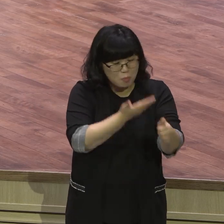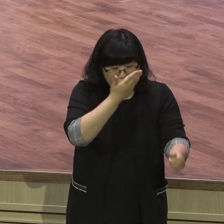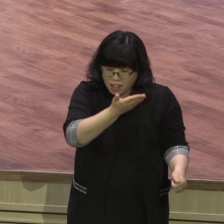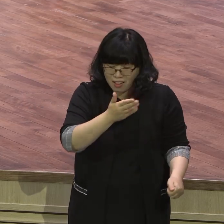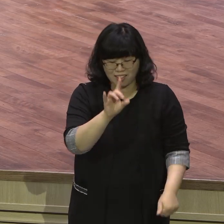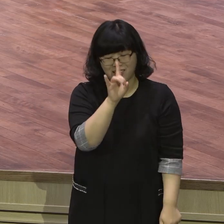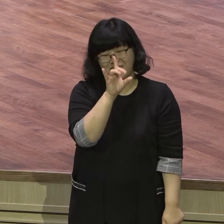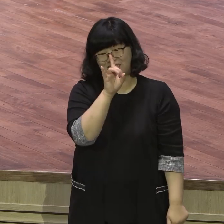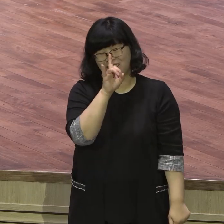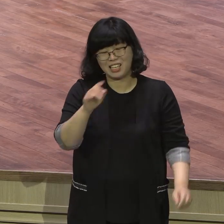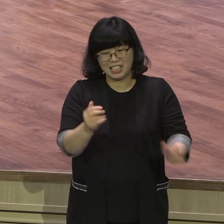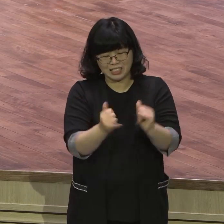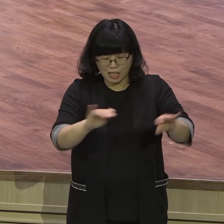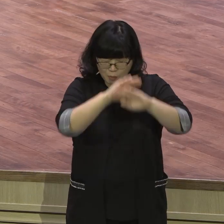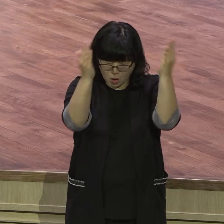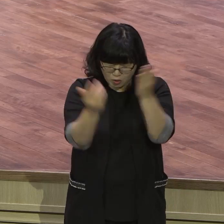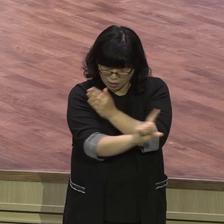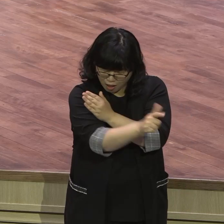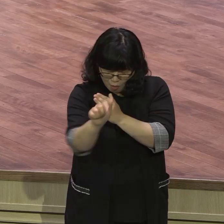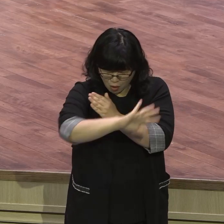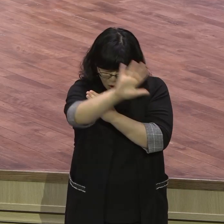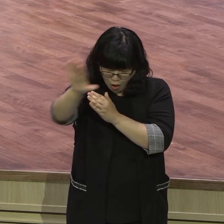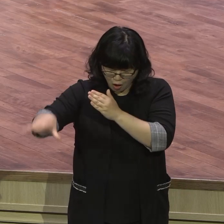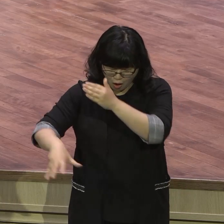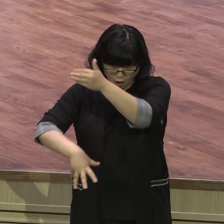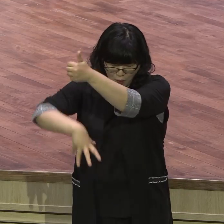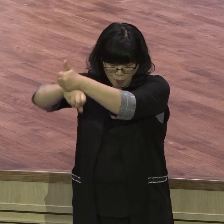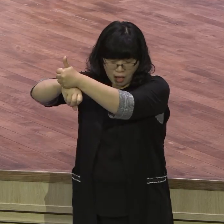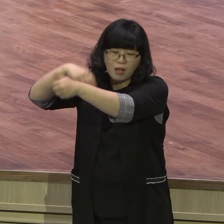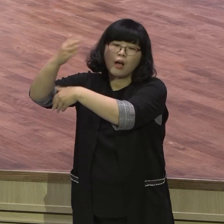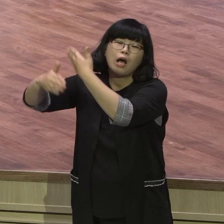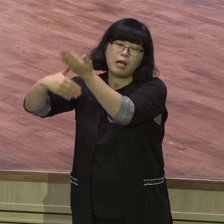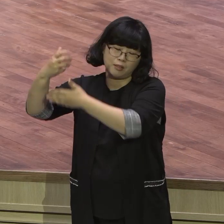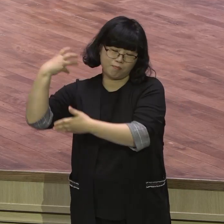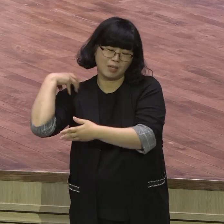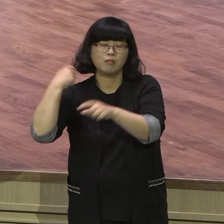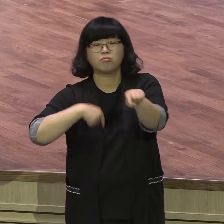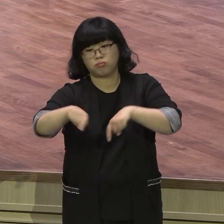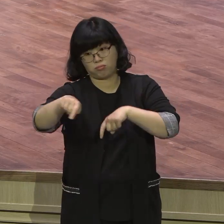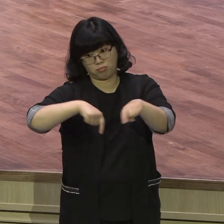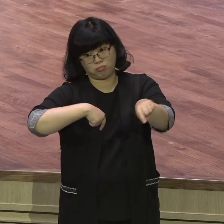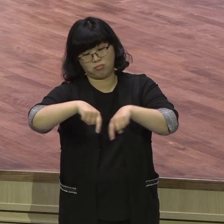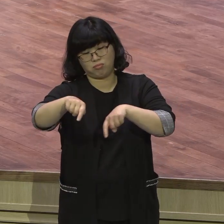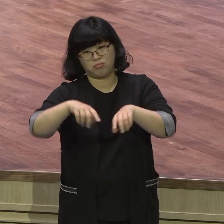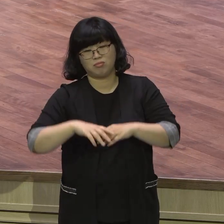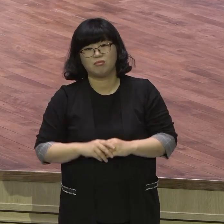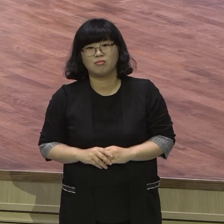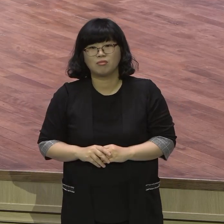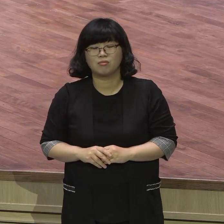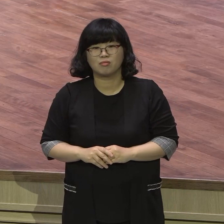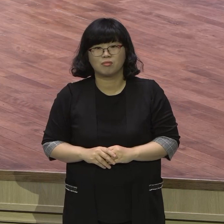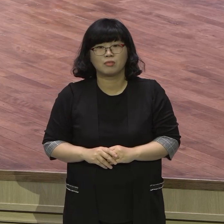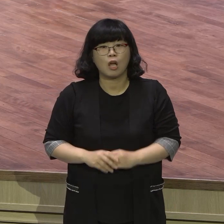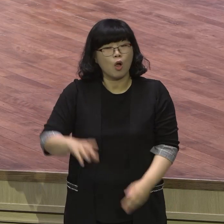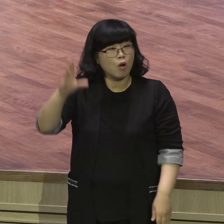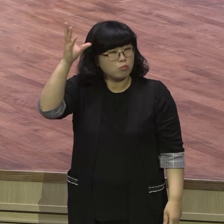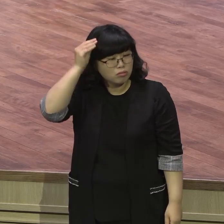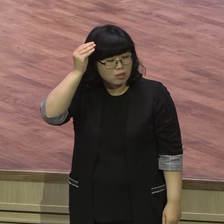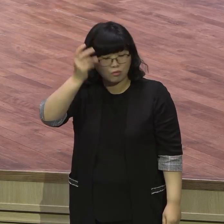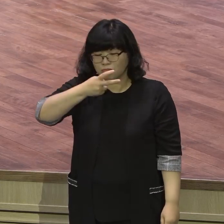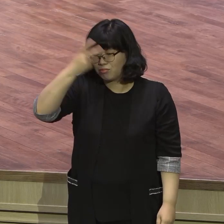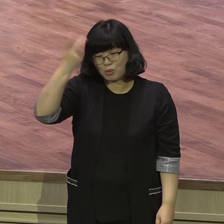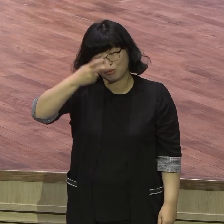그런데 장세기 3장 사건이 인해가지고 영적 눈이 사람들이 어두워져가 영적 눈이 배웠든 못 배웠든 영의